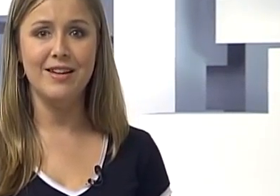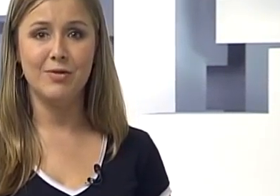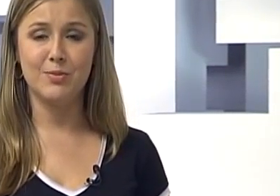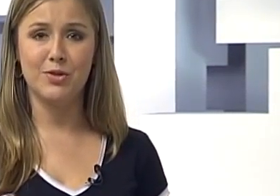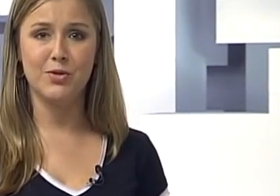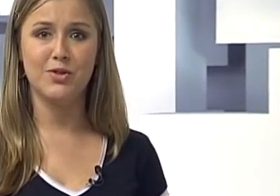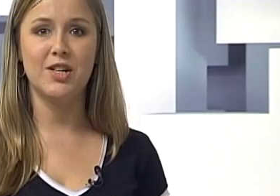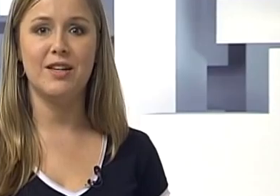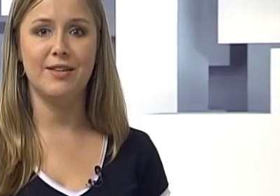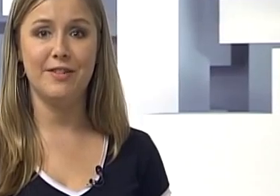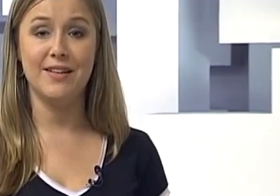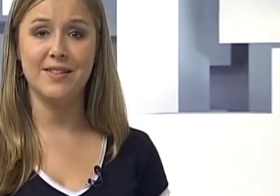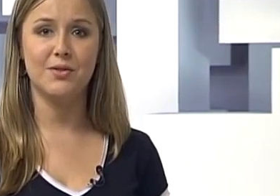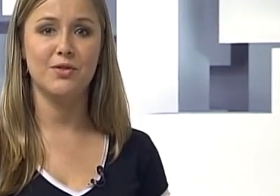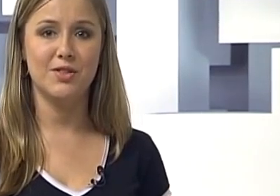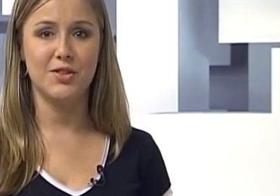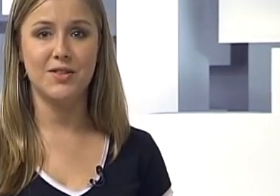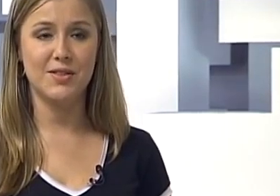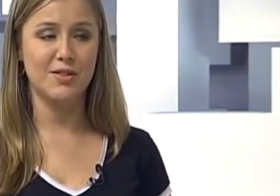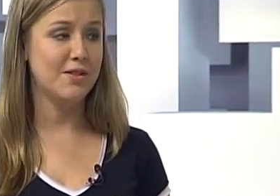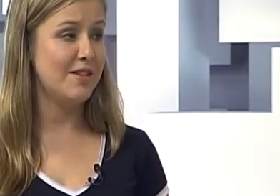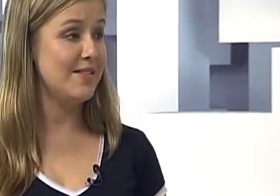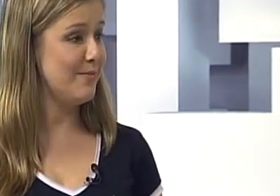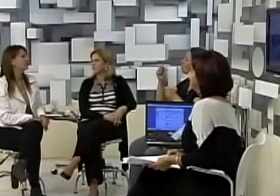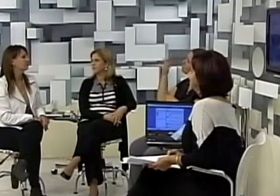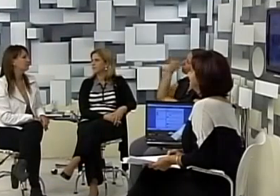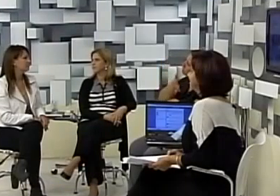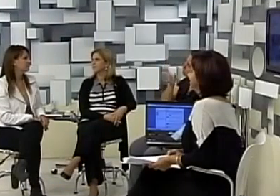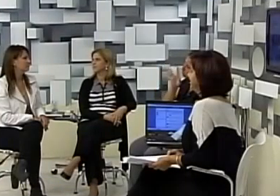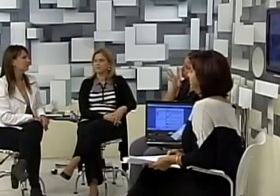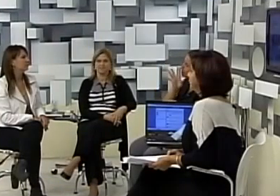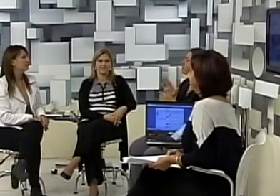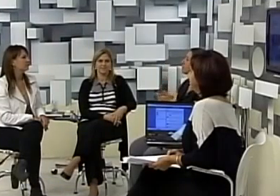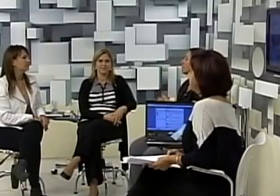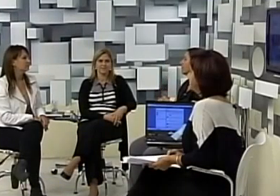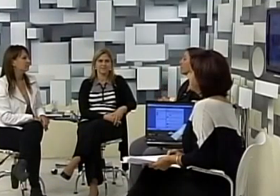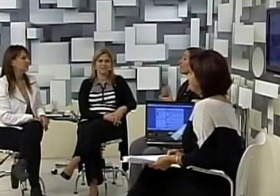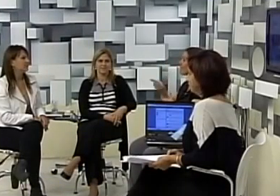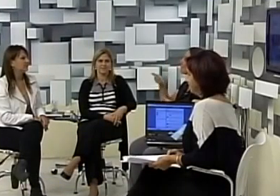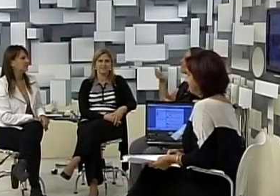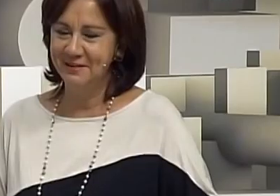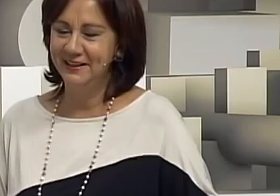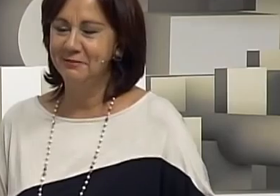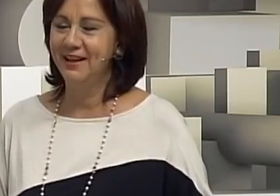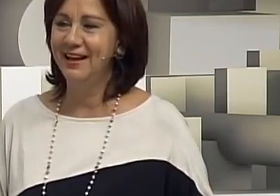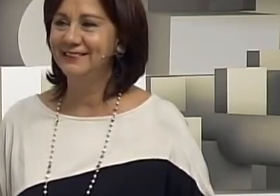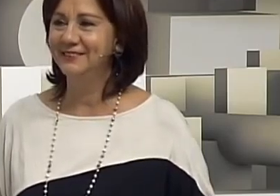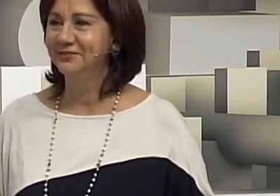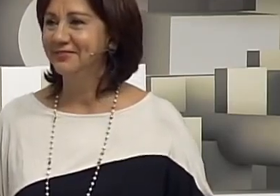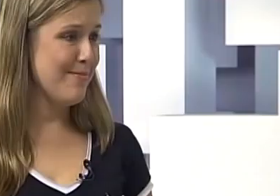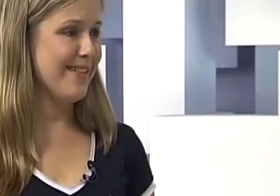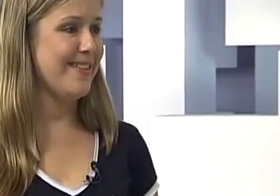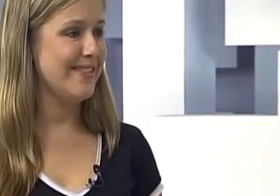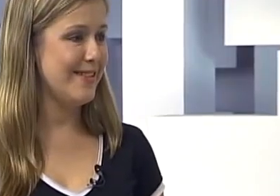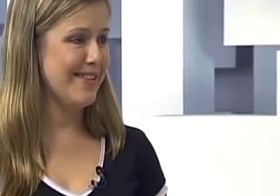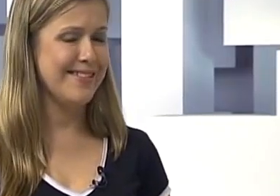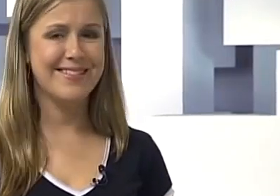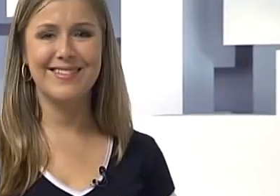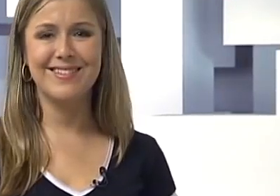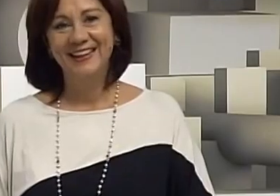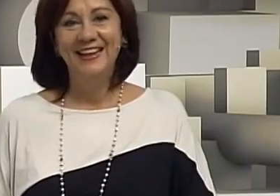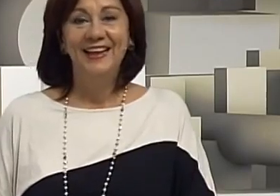facebook.com/cidadaniatve. Você pode curtir ali e ver essas e outras dicas que a gente traz sempre no programa. Tá certo. Como sempre, boas dicas, né, Mariana? Obrigada. Até mais, Helena.